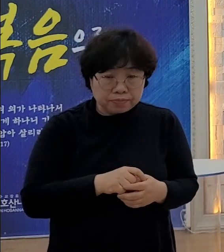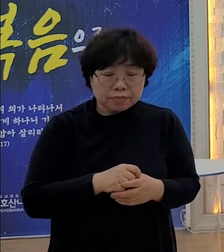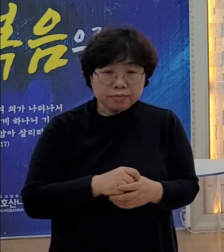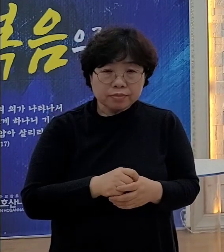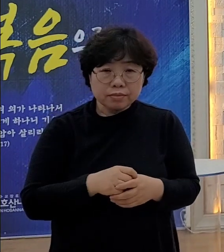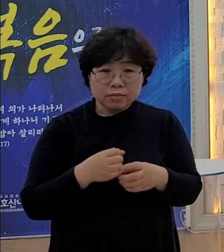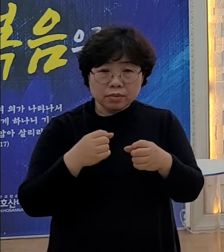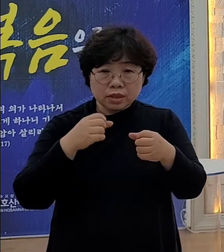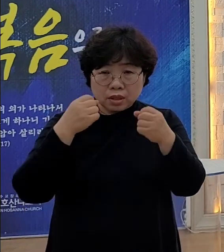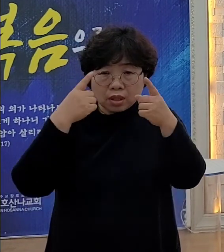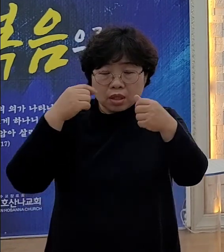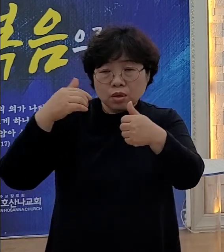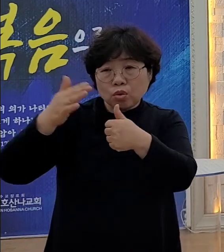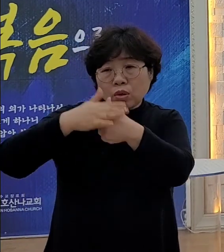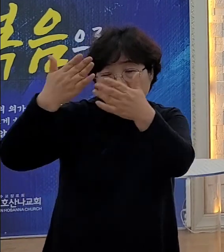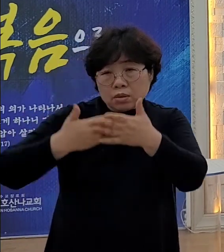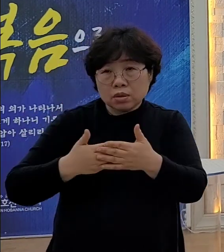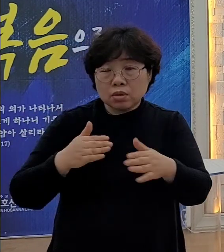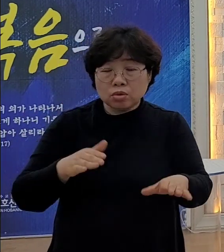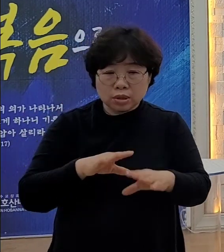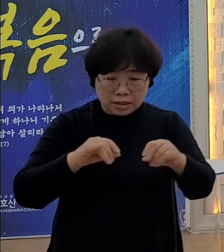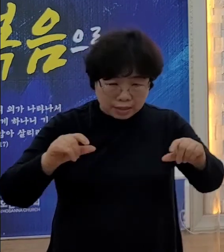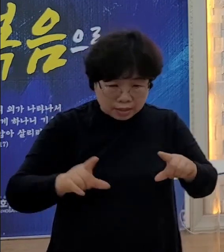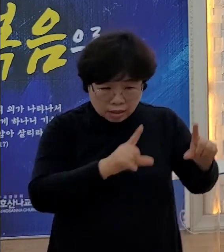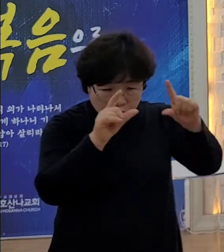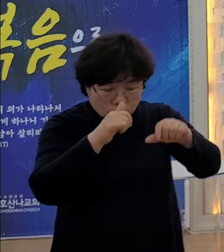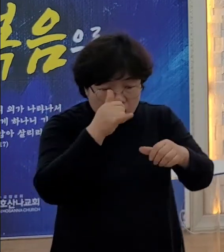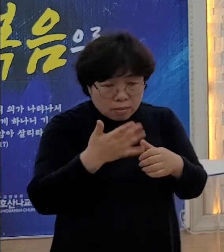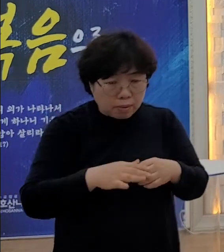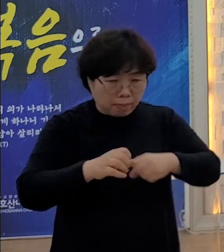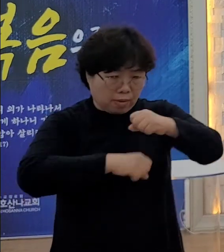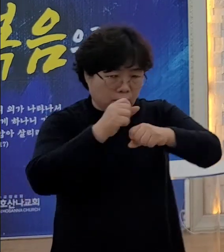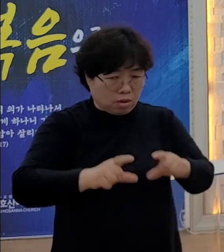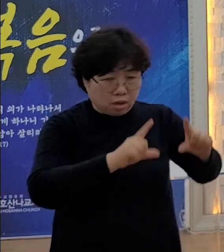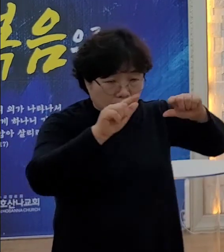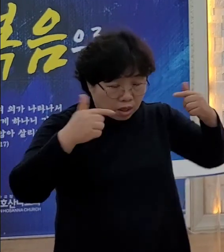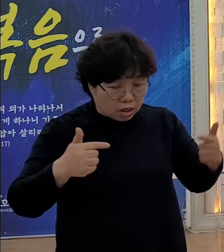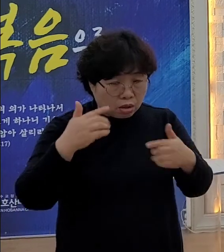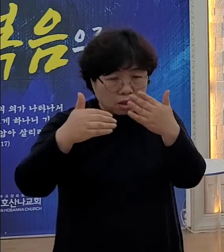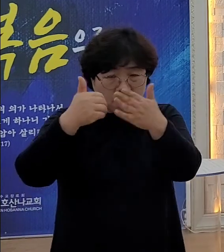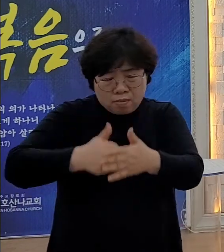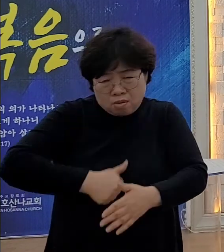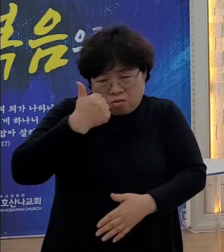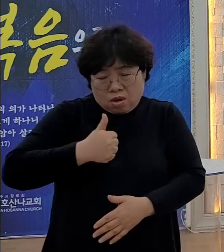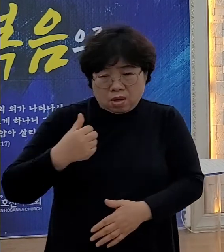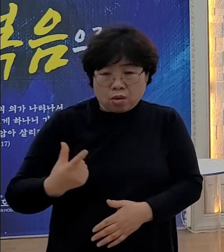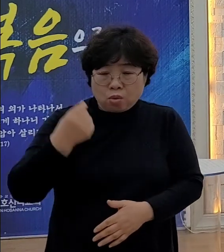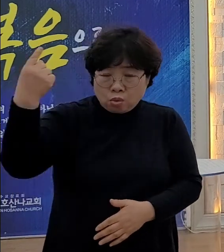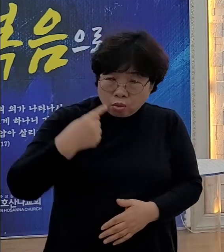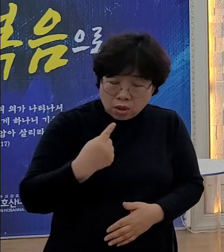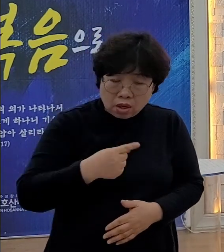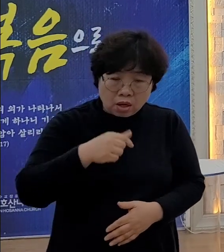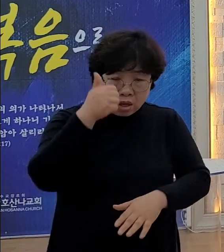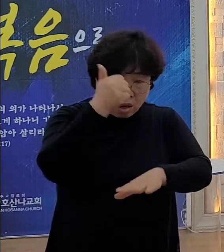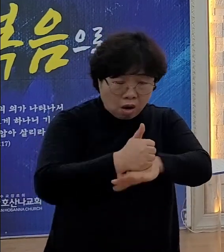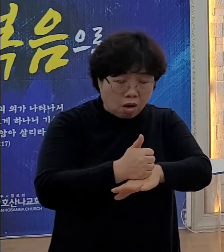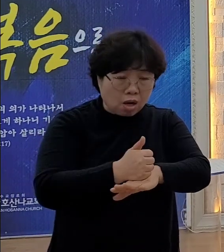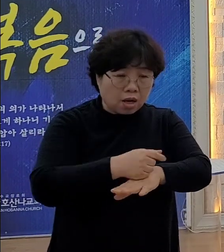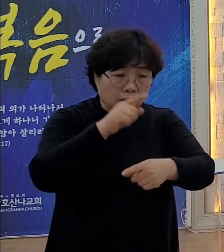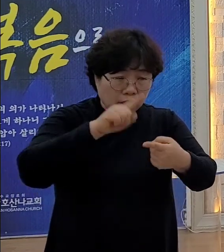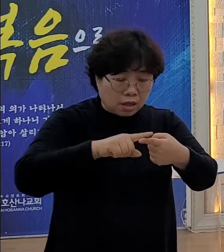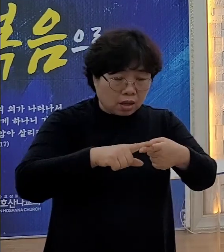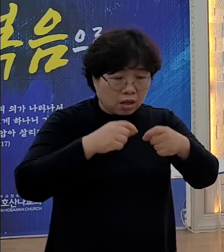말씀하고 우리가 이 땅에 살지만 마음대로 사는 것이 아니고 하나님의 진노가 임박했다는 것. 그 결과가 무엇이라는